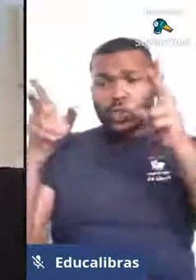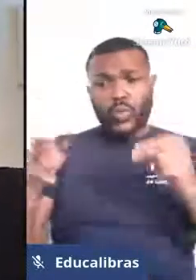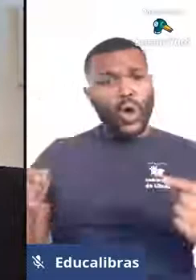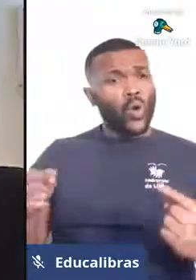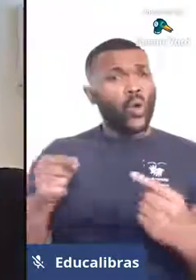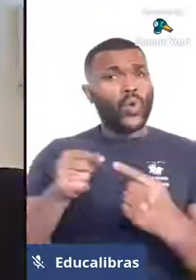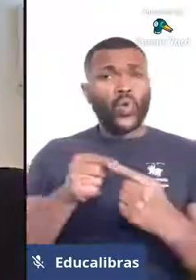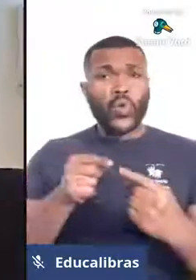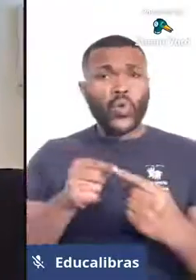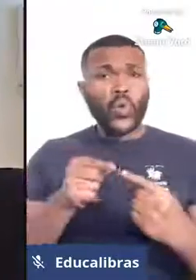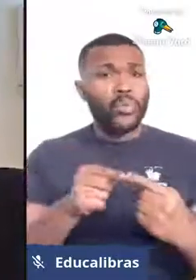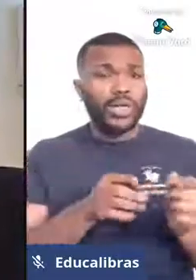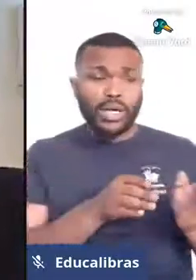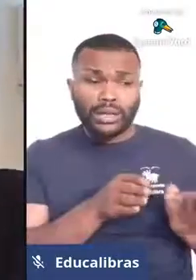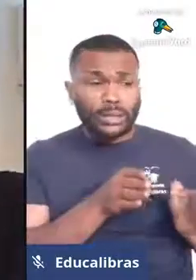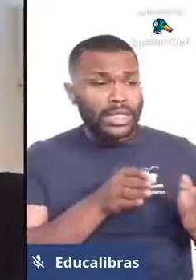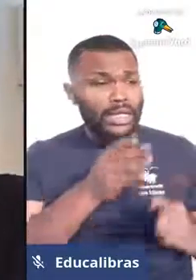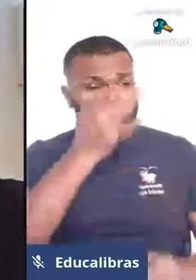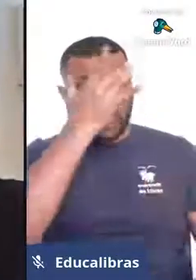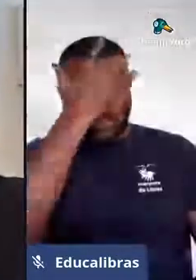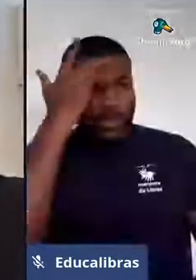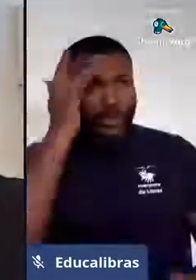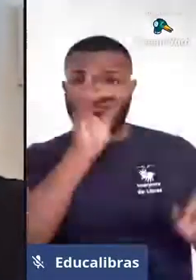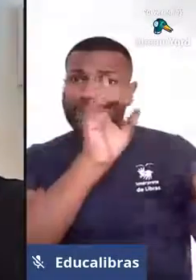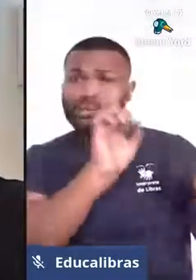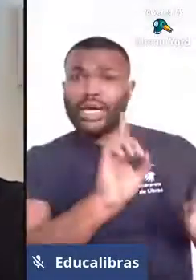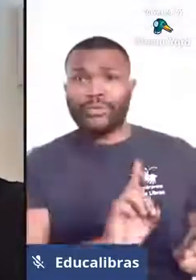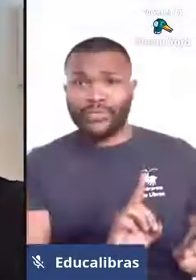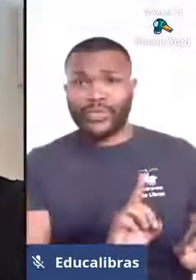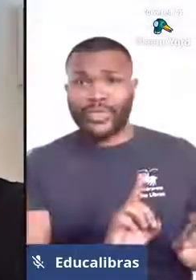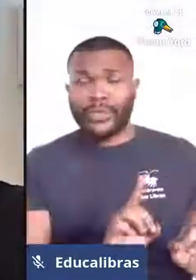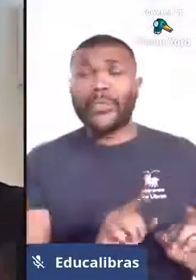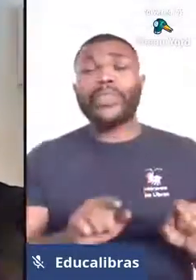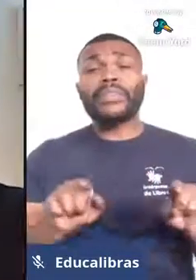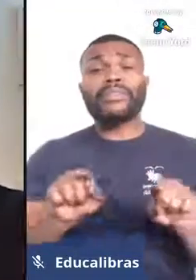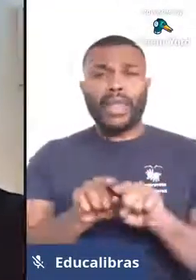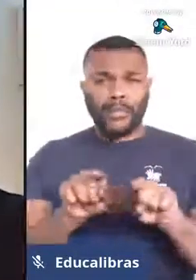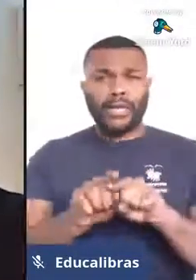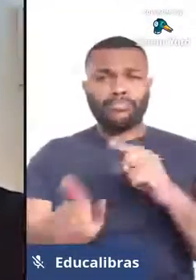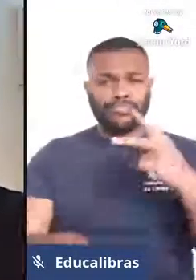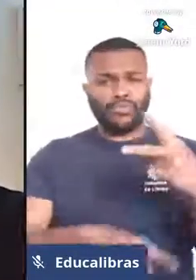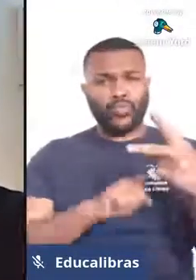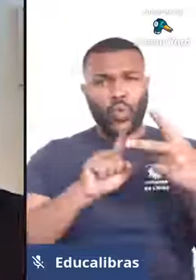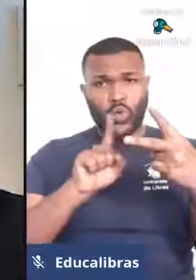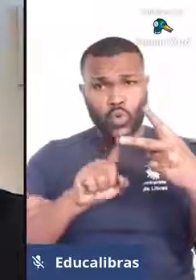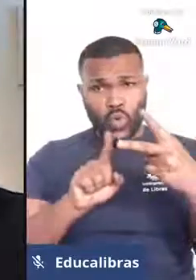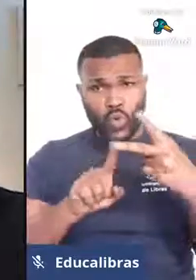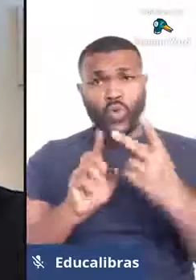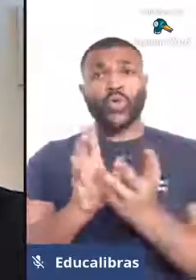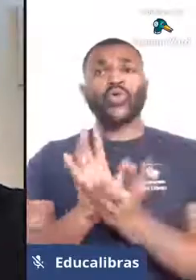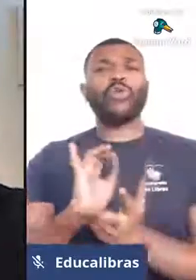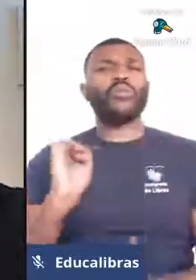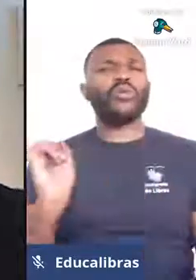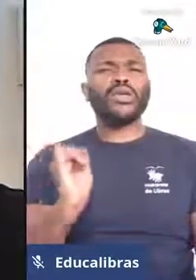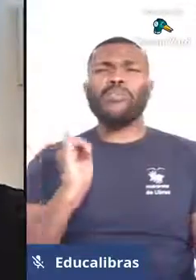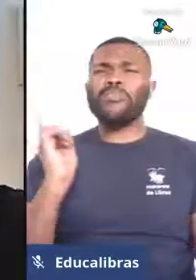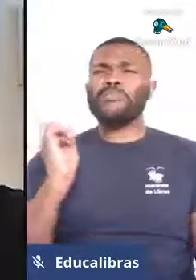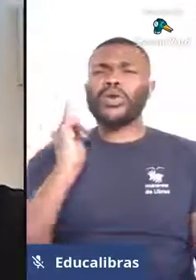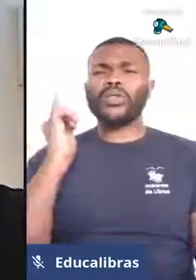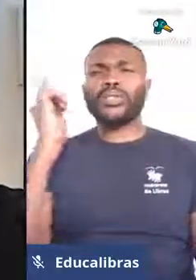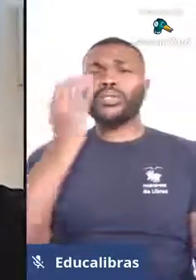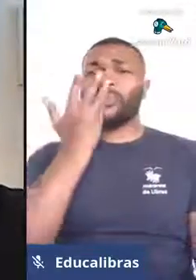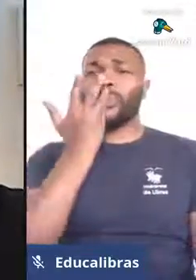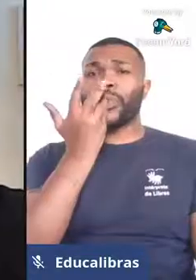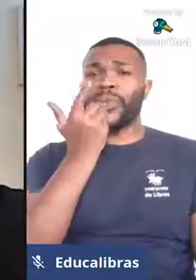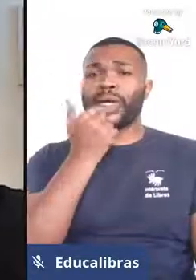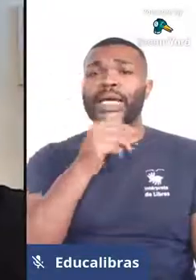garantir acessibilidade a uma pessoa com deficiência. Outro grupo absolutamente importante, as crianças. Então, se você